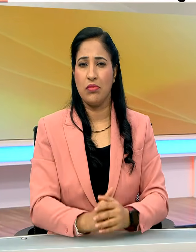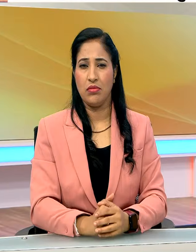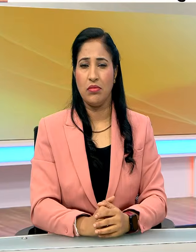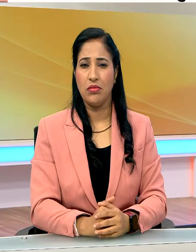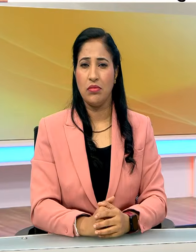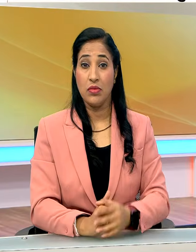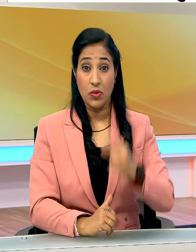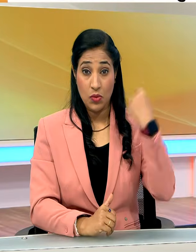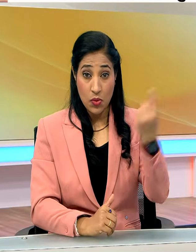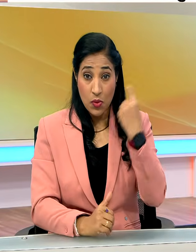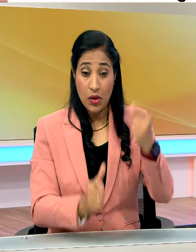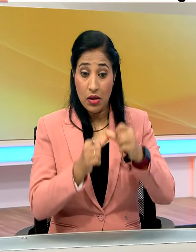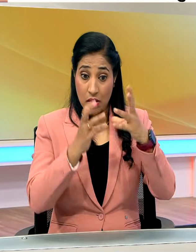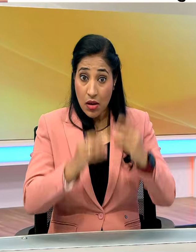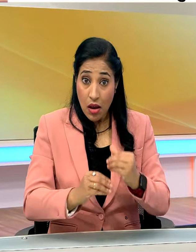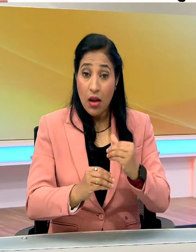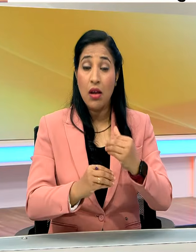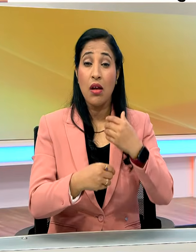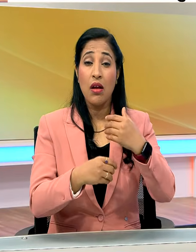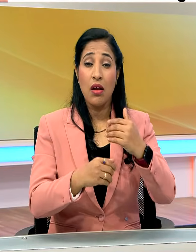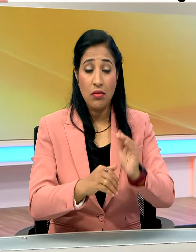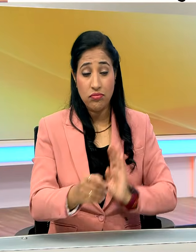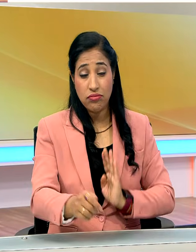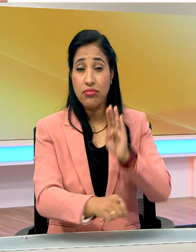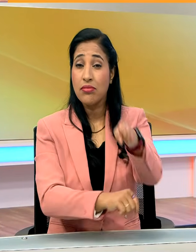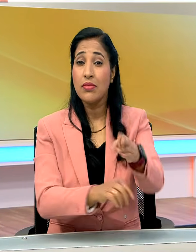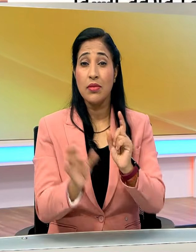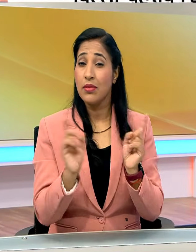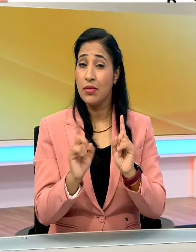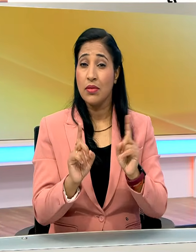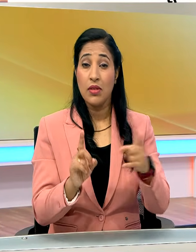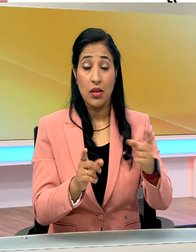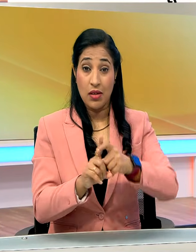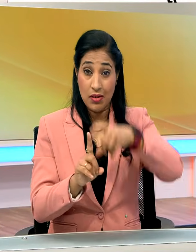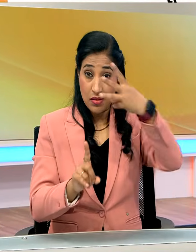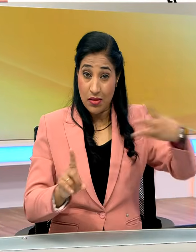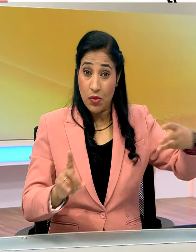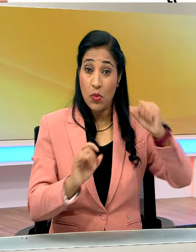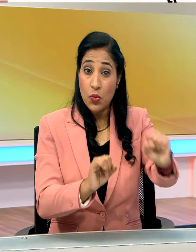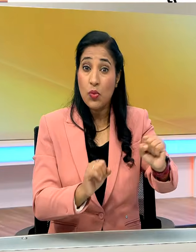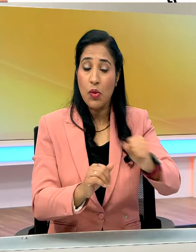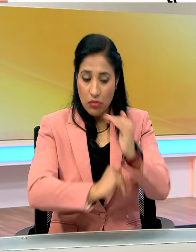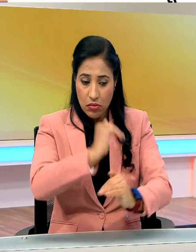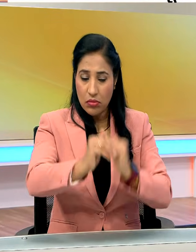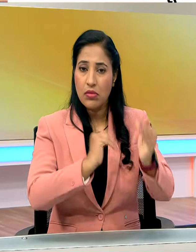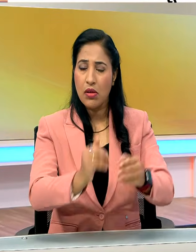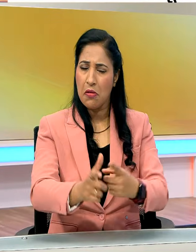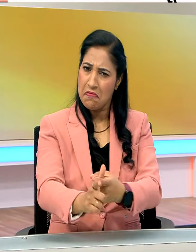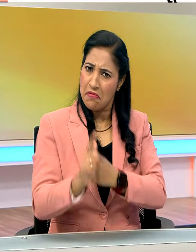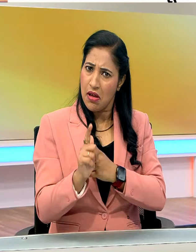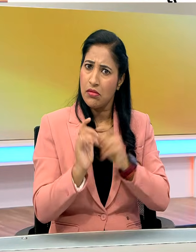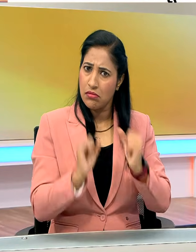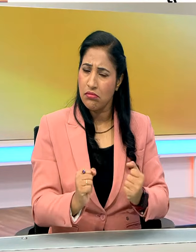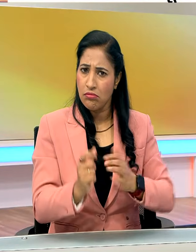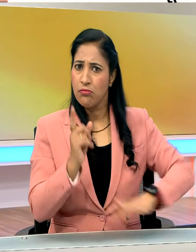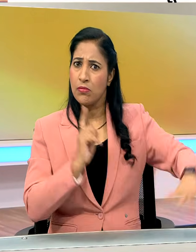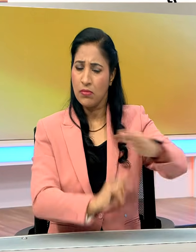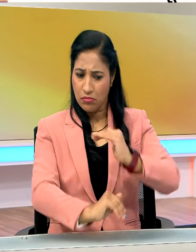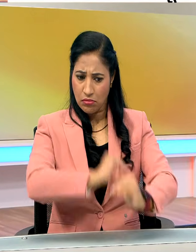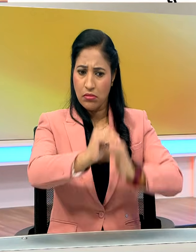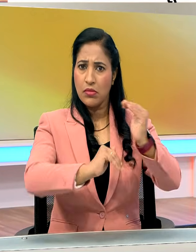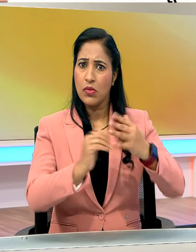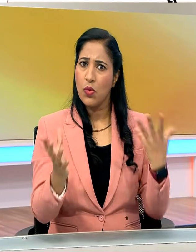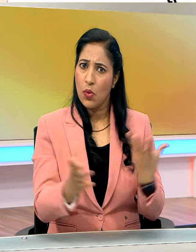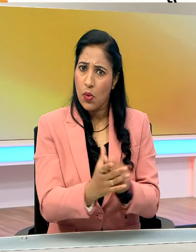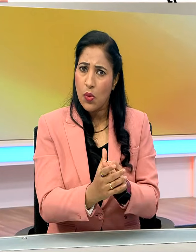ये केवल आर्थिक कॉरिडोर नहीं है, तो ये उत्तराखंड के विकास को गति देने वाला, आर्थिक विकास